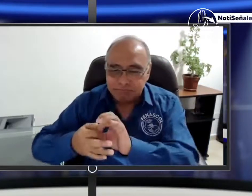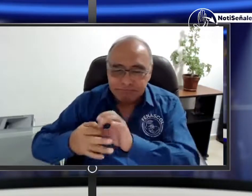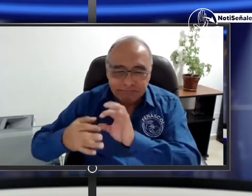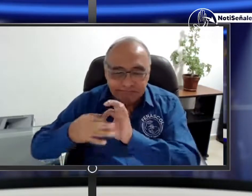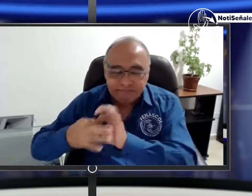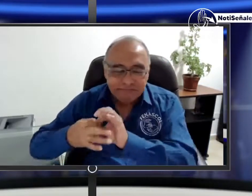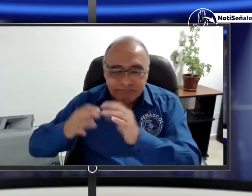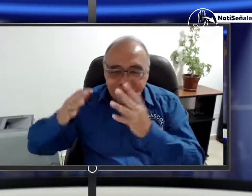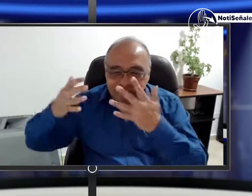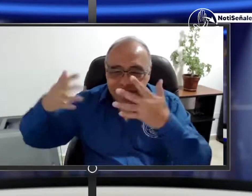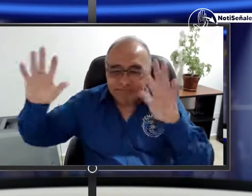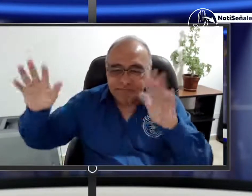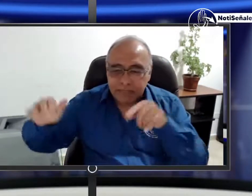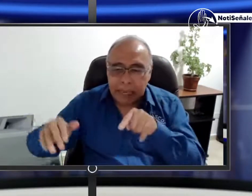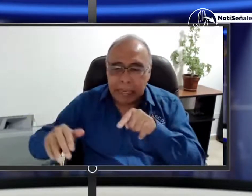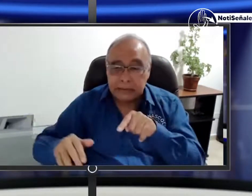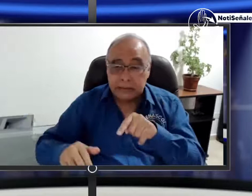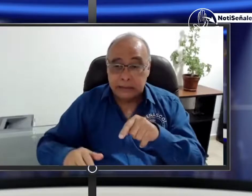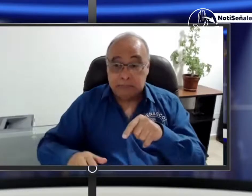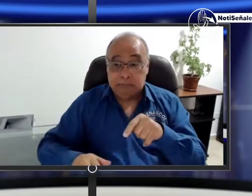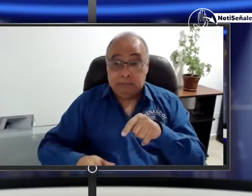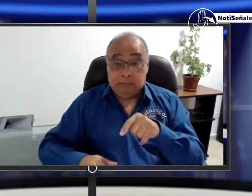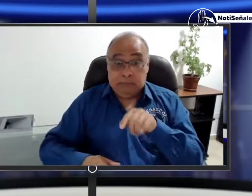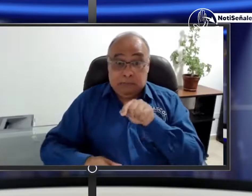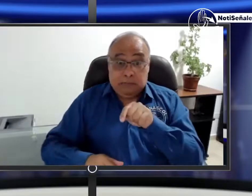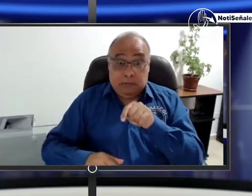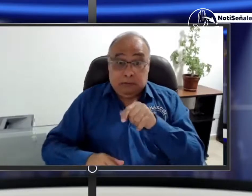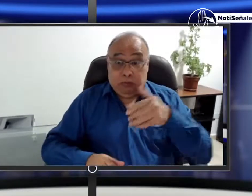esto va en relación esta celebración